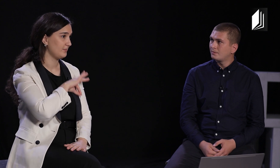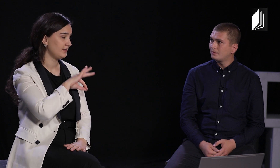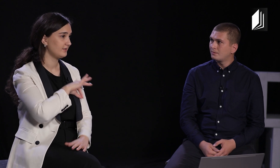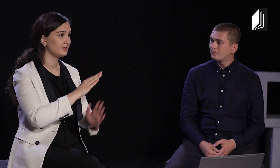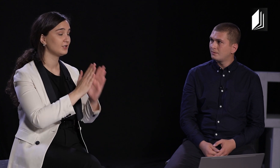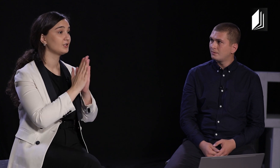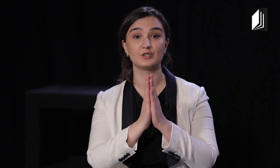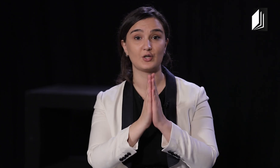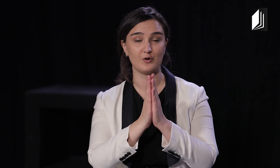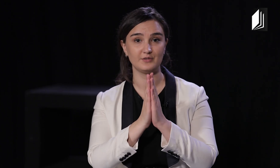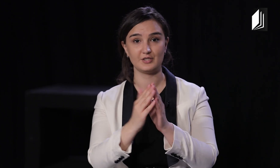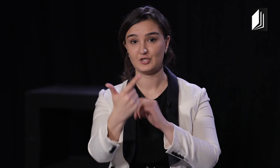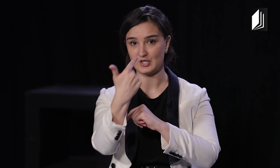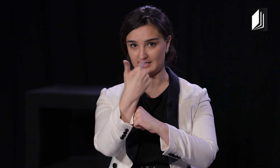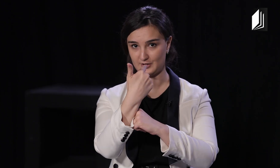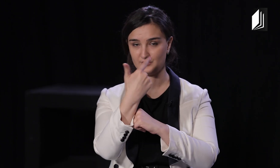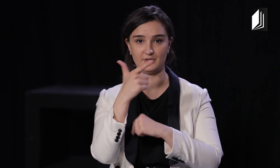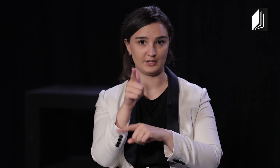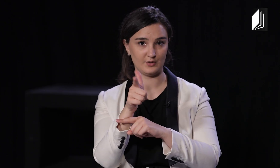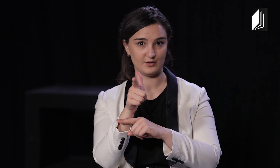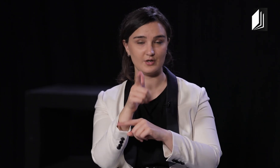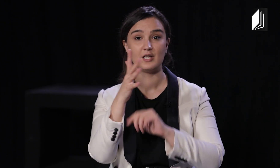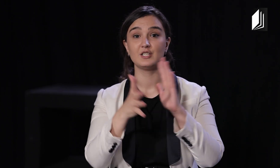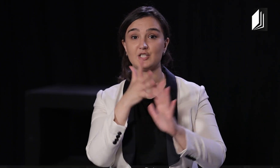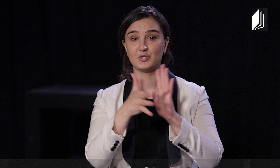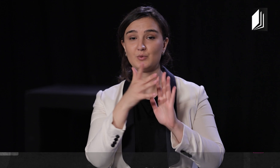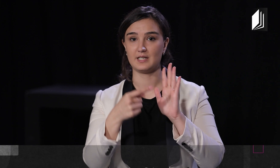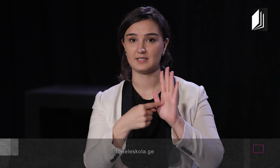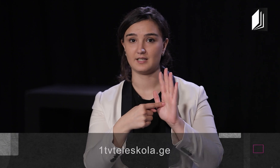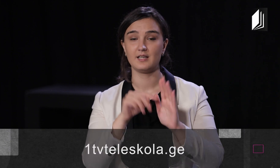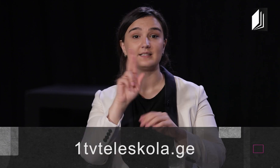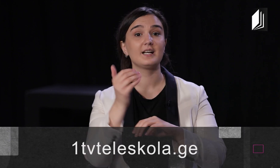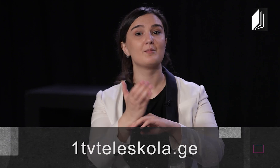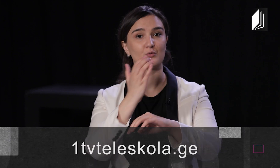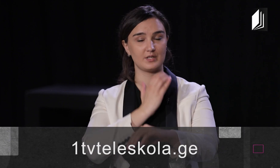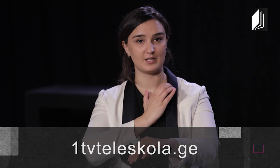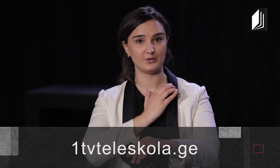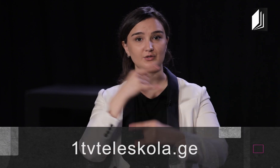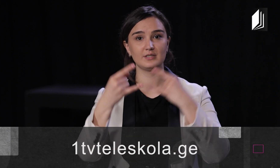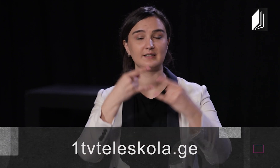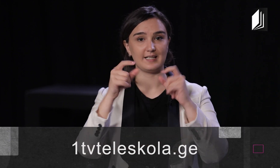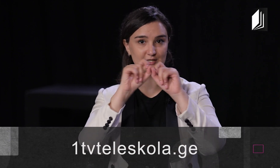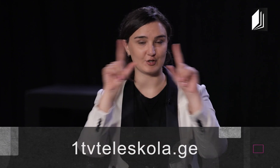გამოყენებით გთხოვთ ჩაწეროთ ვიდეო ჟესტურ ენაზე და გამოგვიგზავნოთ